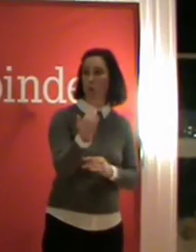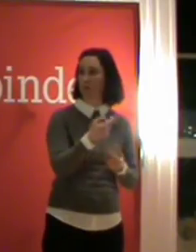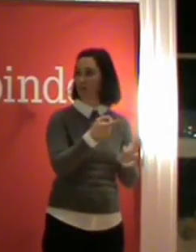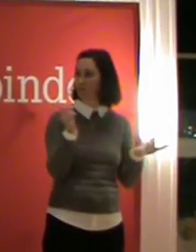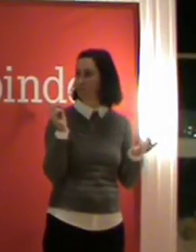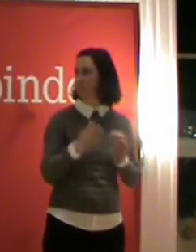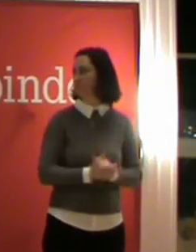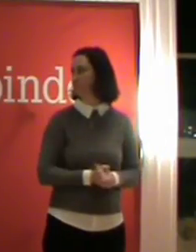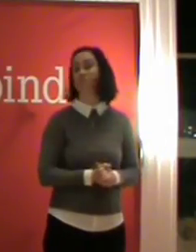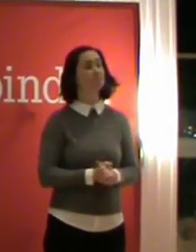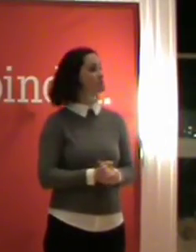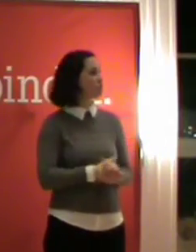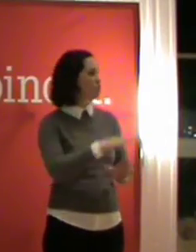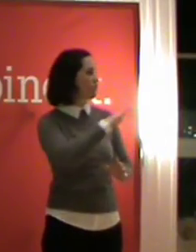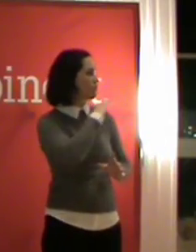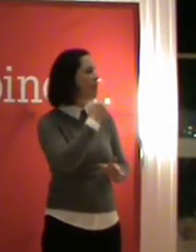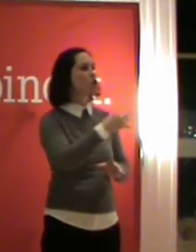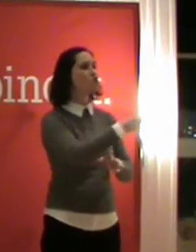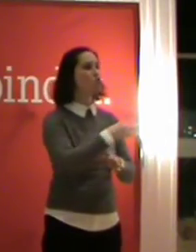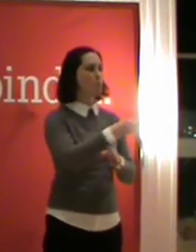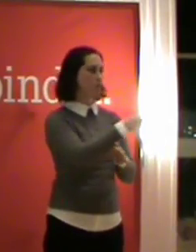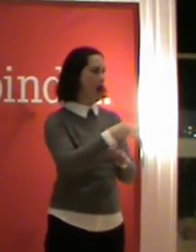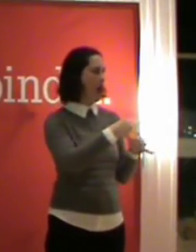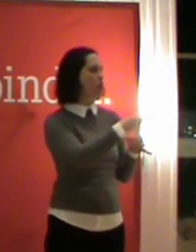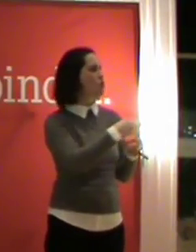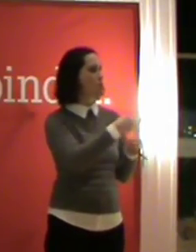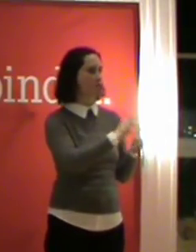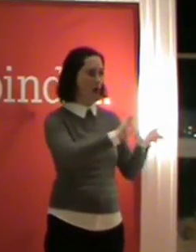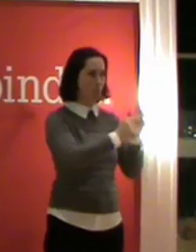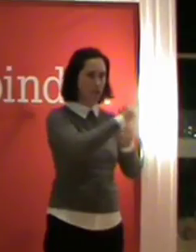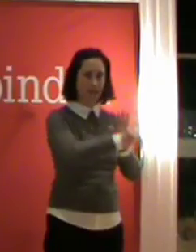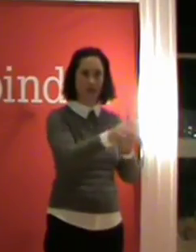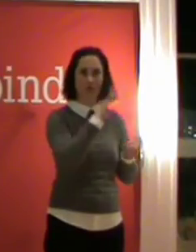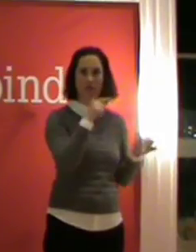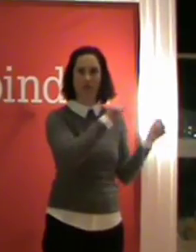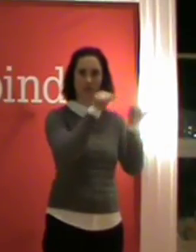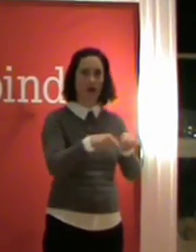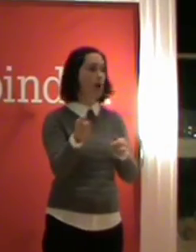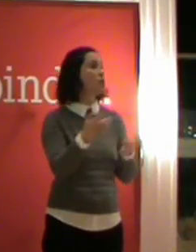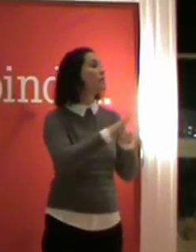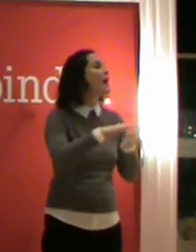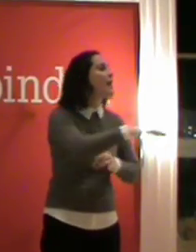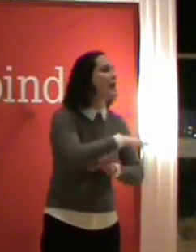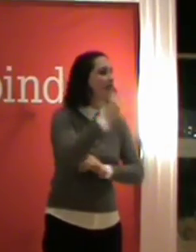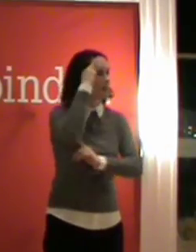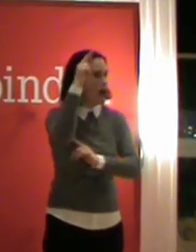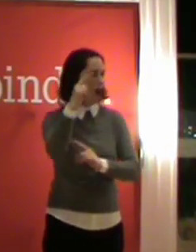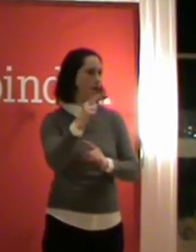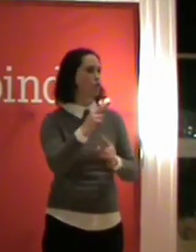unseren Reihen die zahlreichen Kommunalpolitikerinnen und Kommunalpolitiker, die sich als Landrat, als